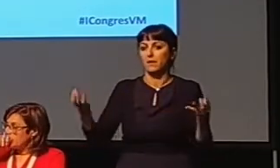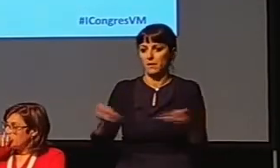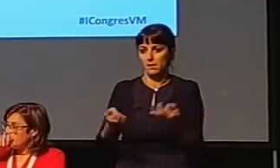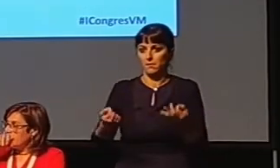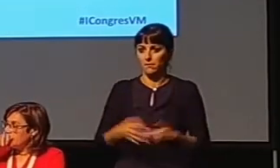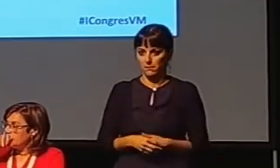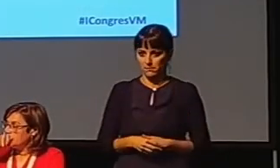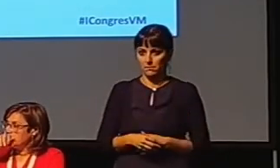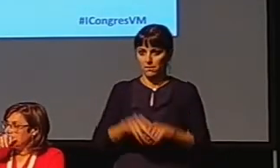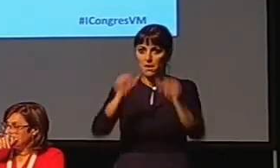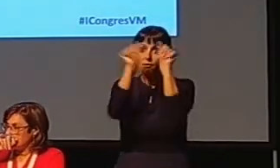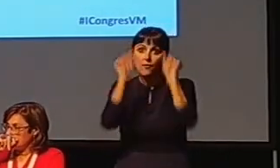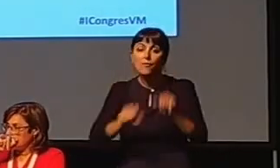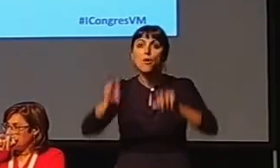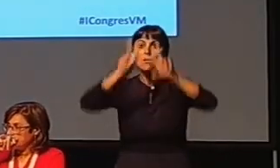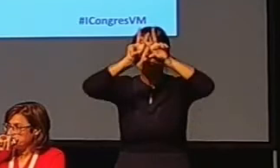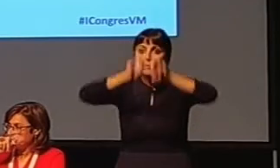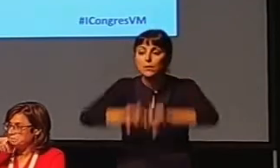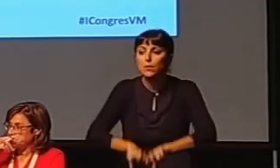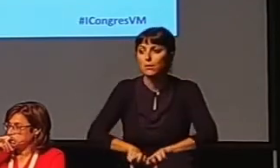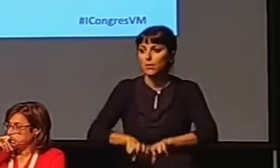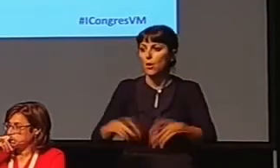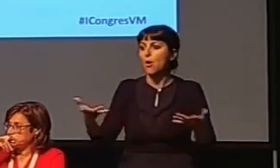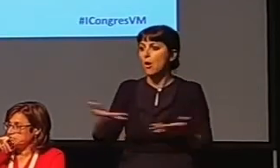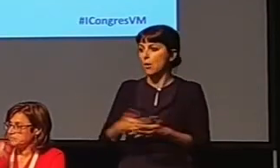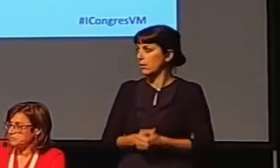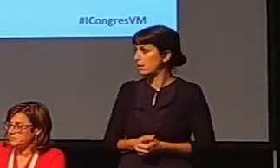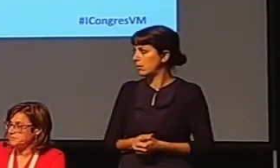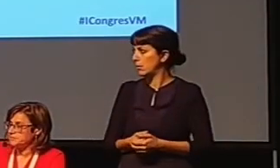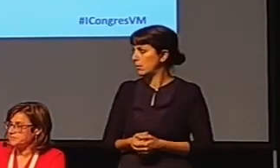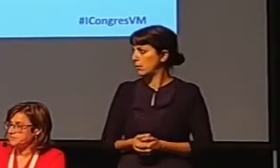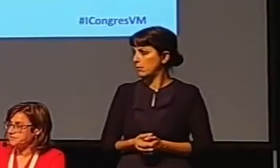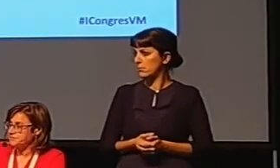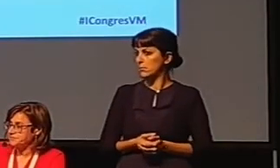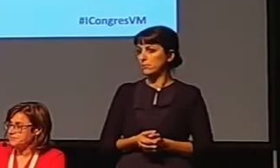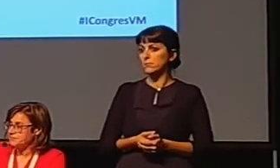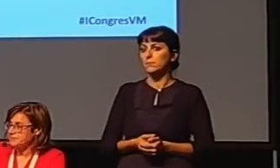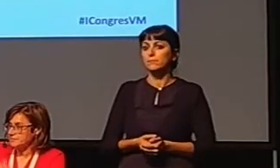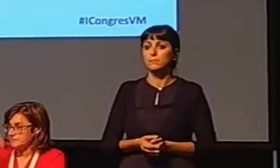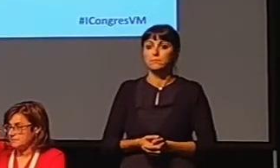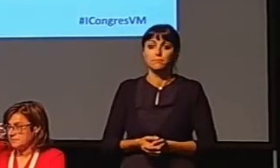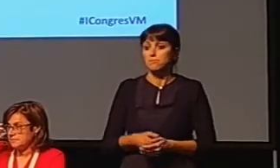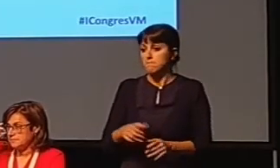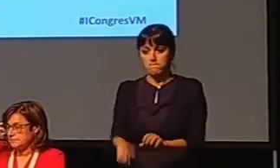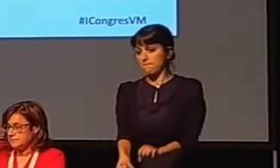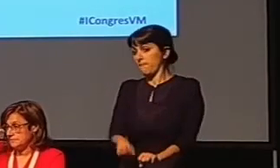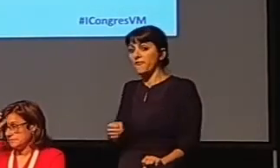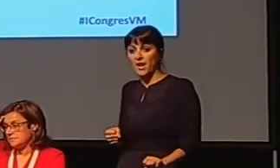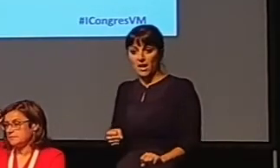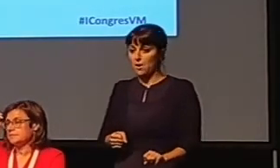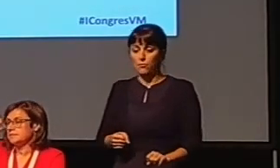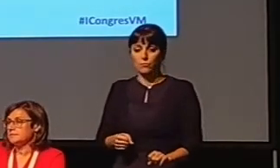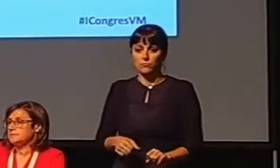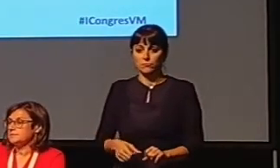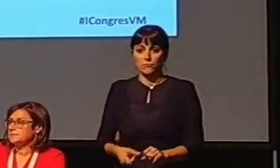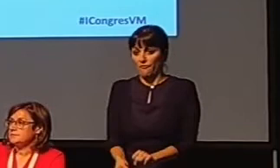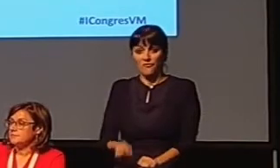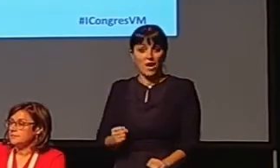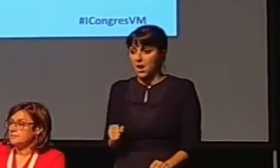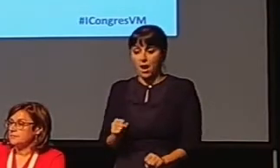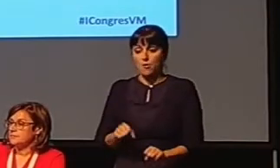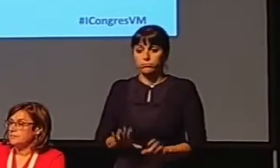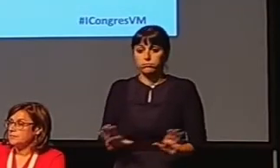recerca d'un nou model? Parar-ho. O sigui, és que no puc dir una altra cosa. Freneu aquest model.